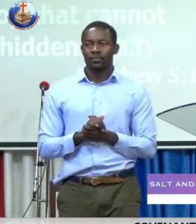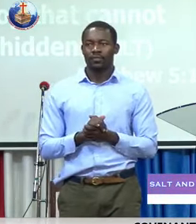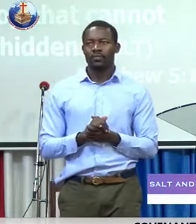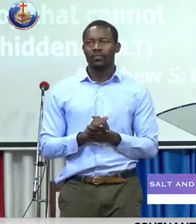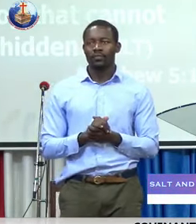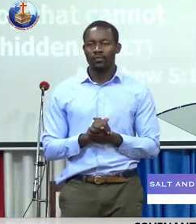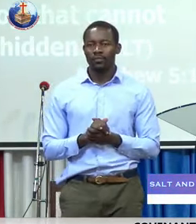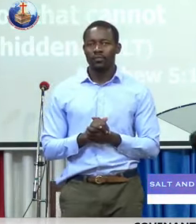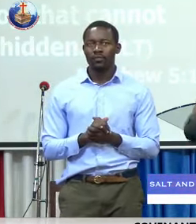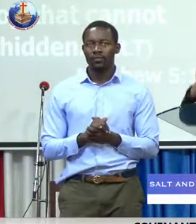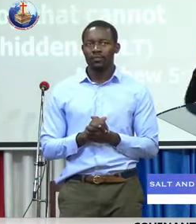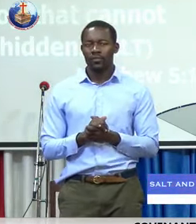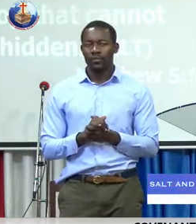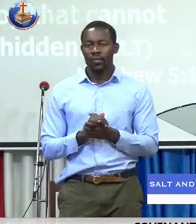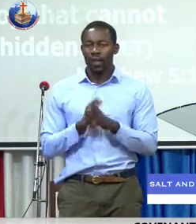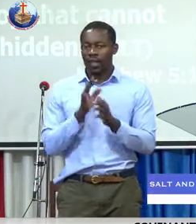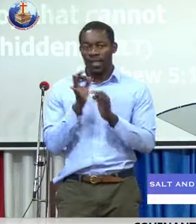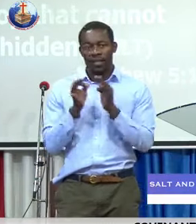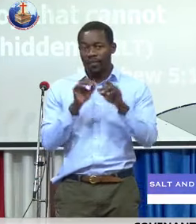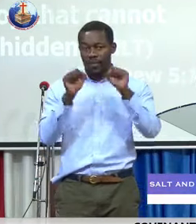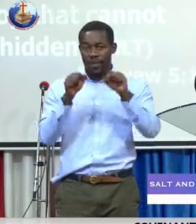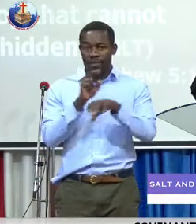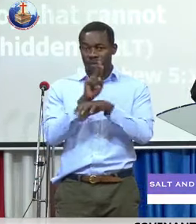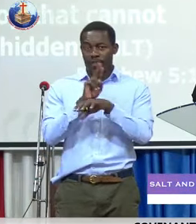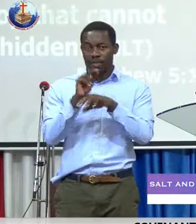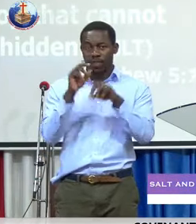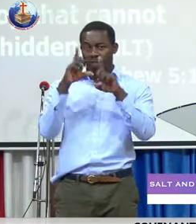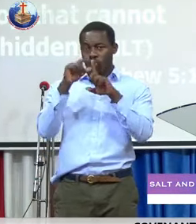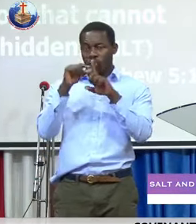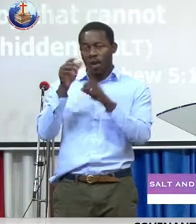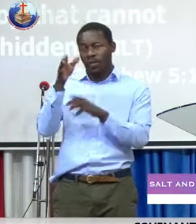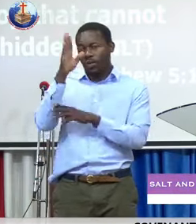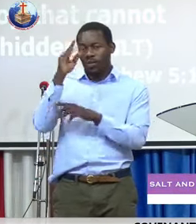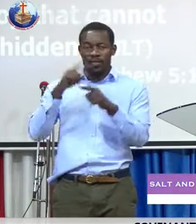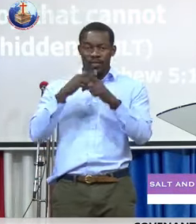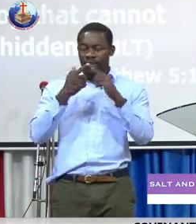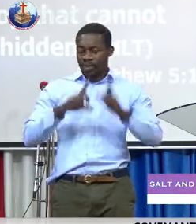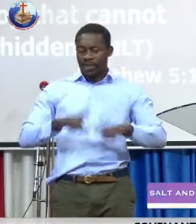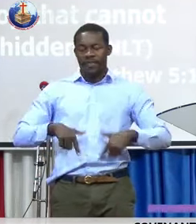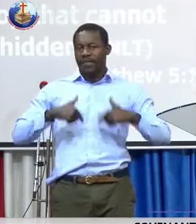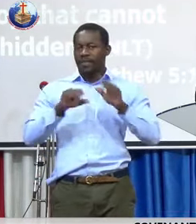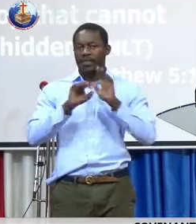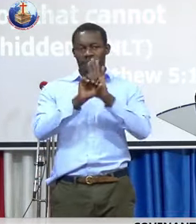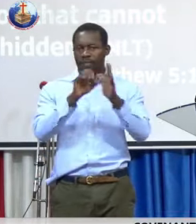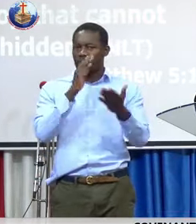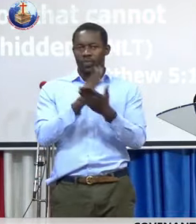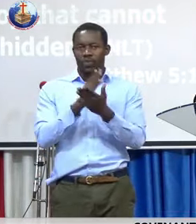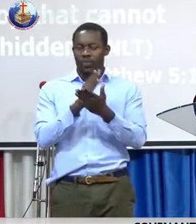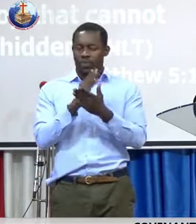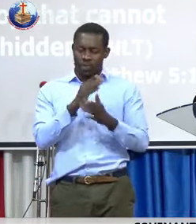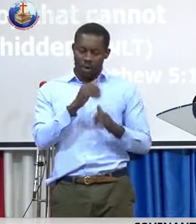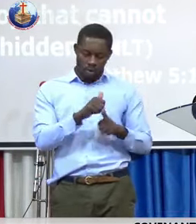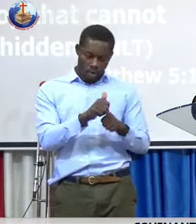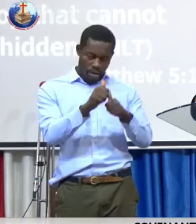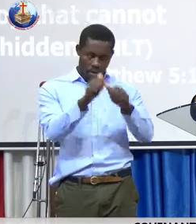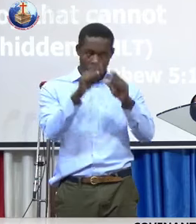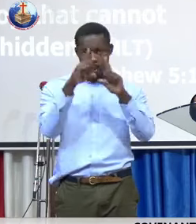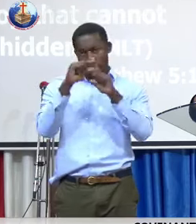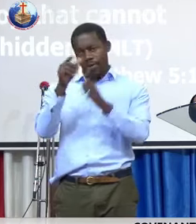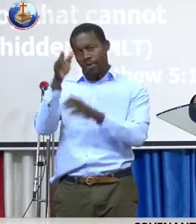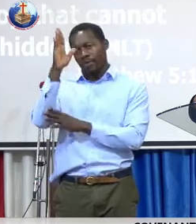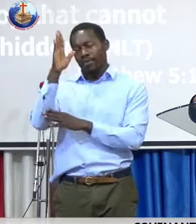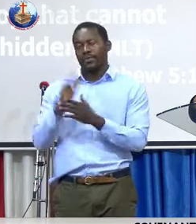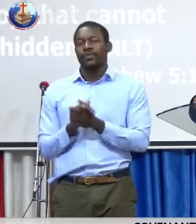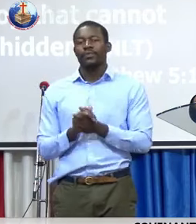ambayo hayafai. So if we are using the word of the Lord and we are living as an example according to the word of God. Kwa hivyo kama